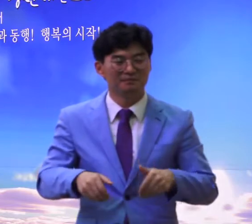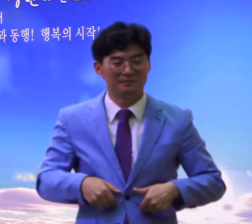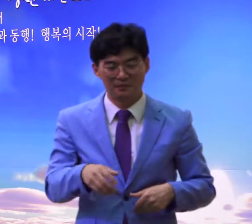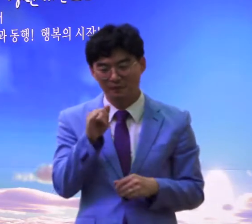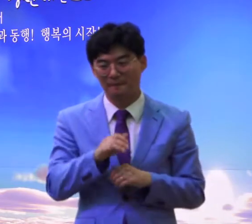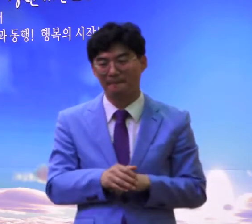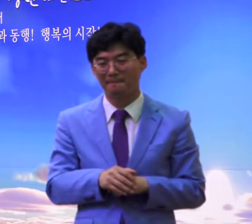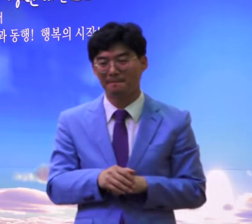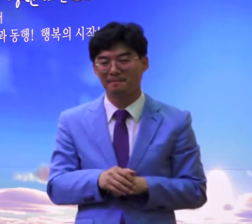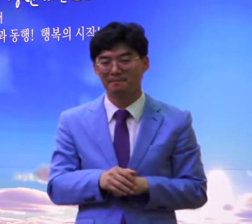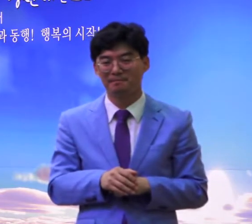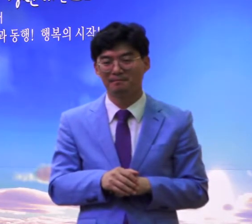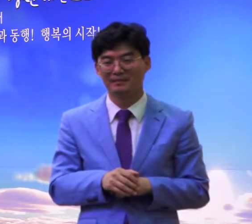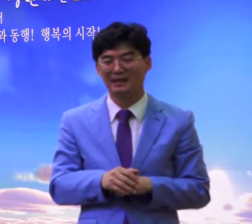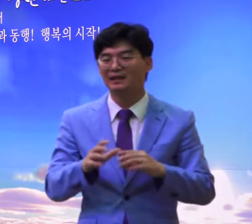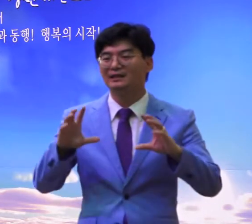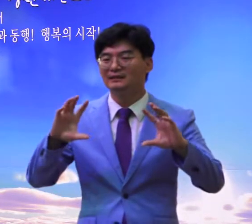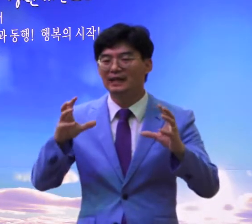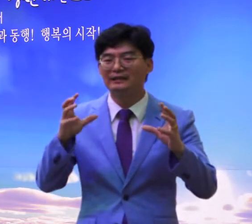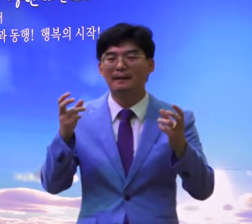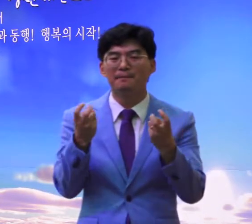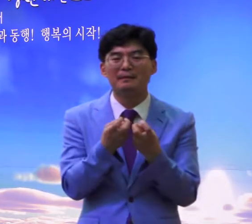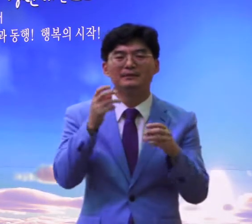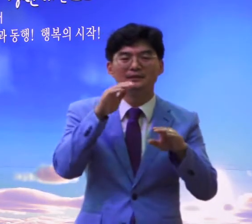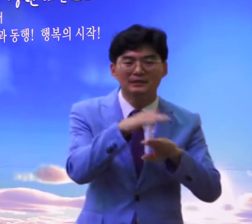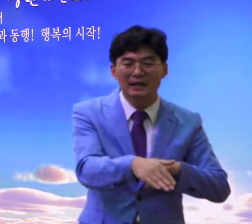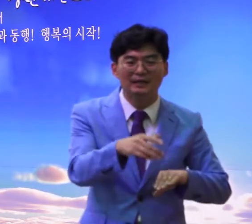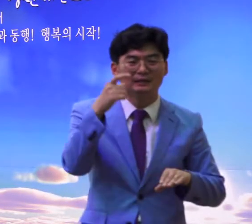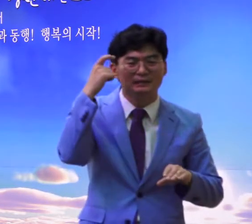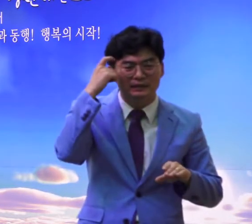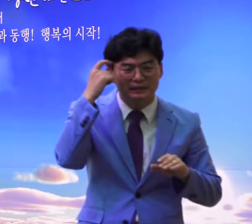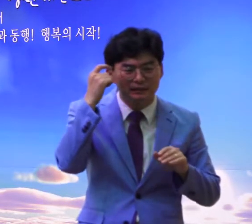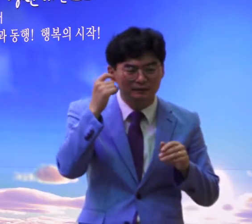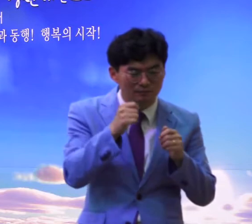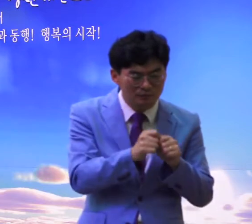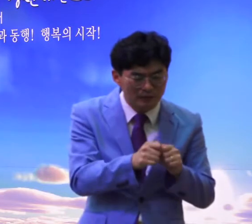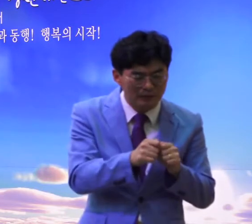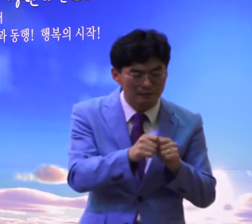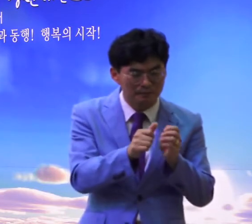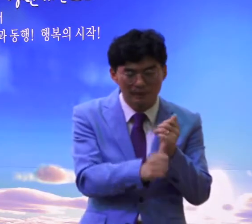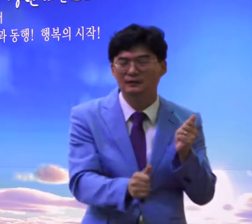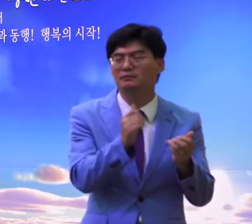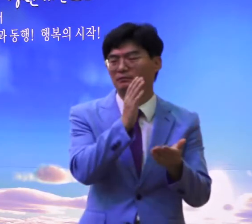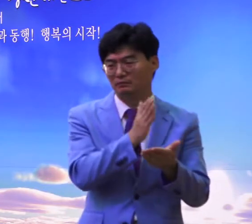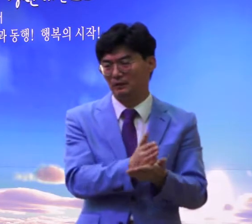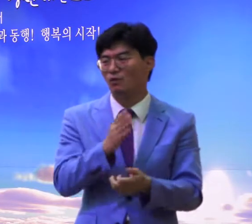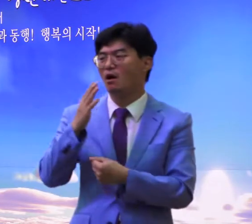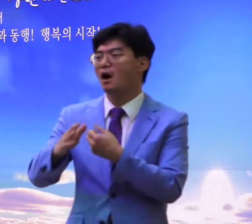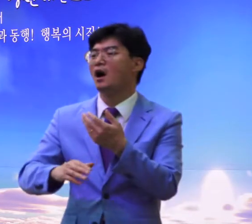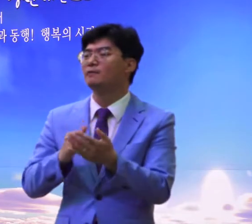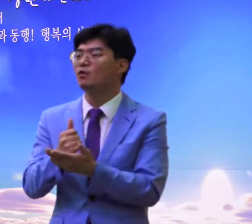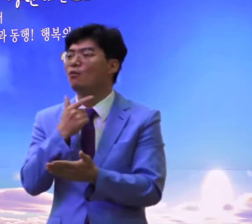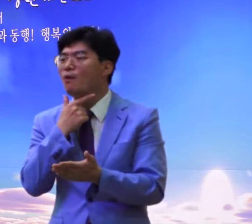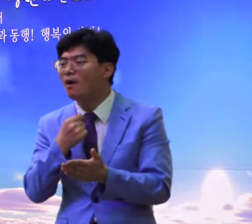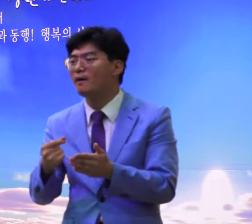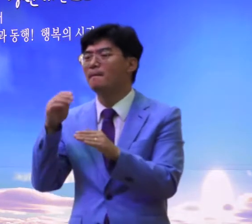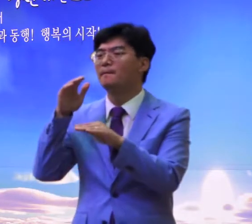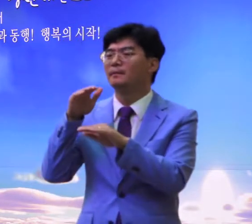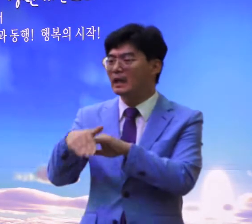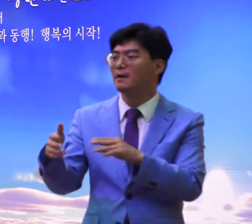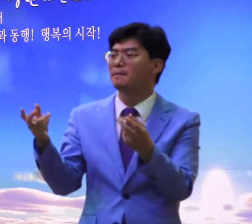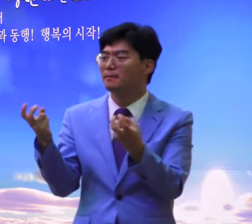운영하시는 분이었는데 세상 방법이 아니라 하나님의 방법으로 기업을 운영하라고 애썼습니다. 그러다 보니까 사업이 잘